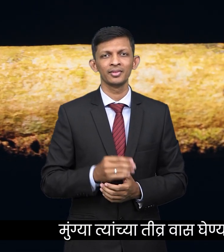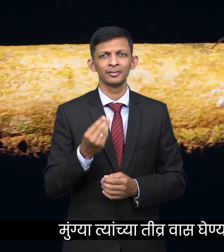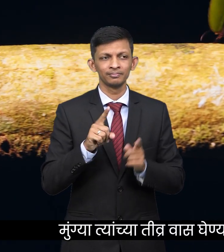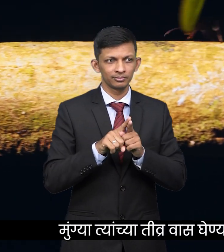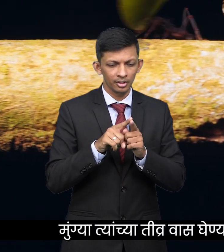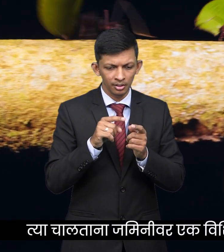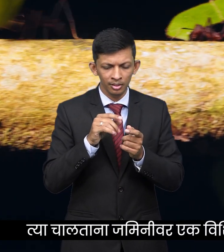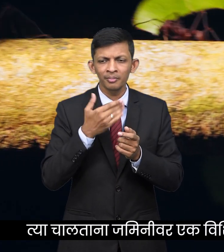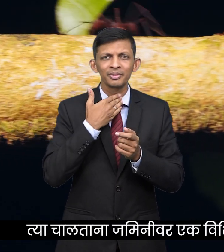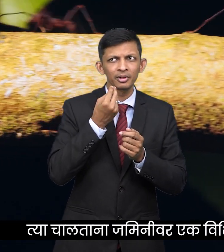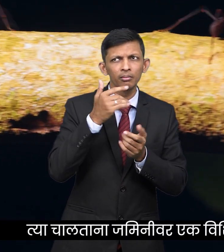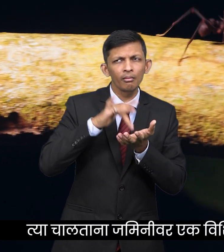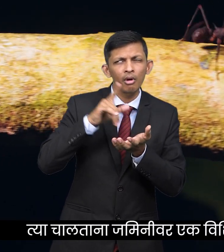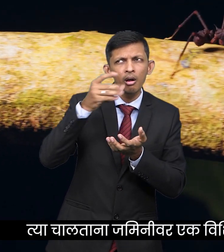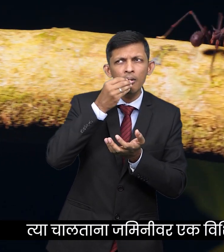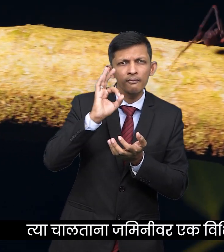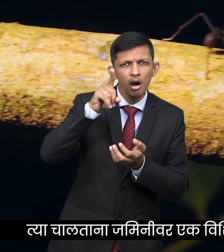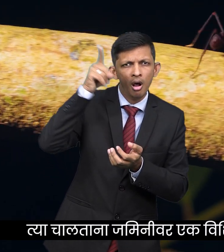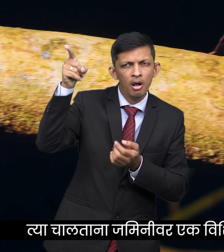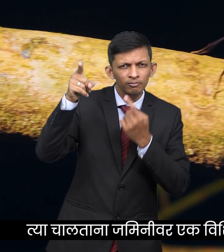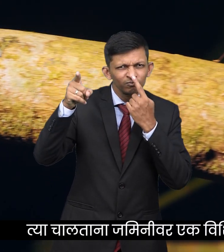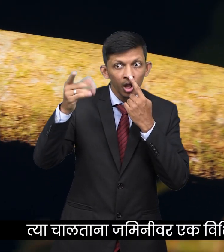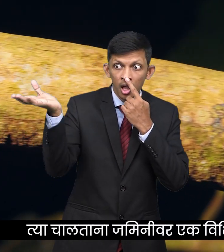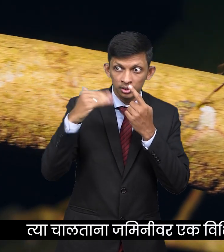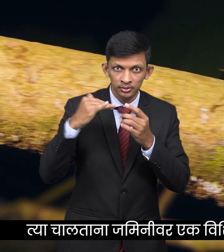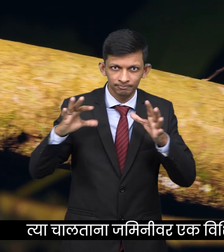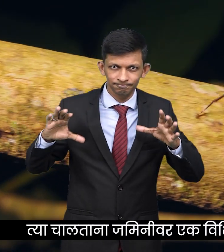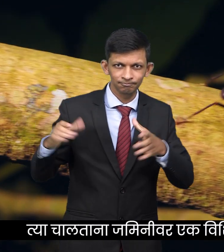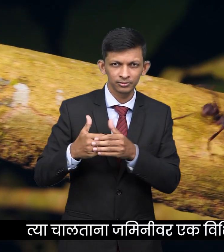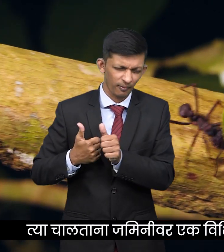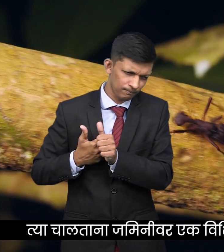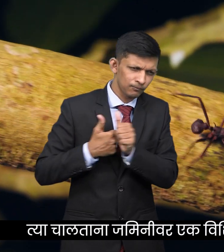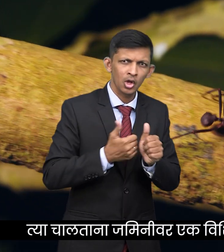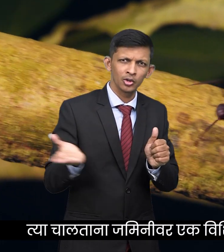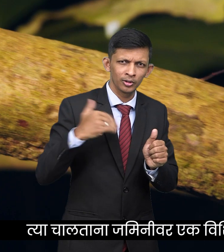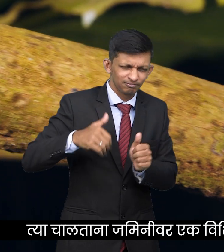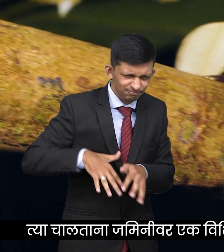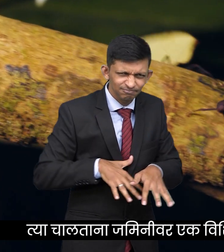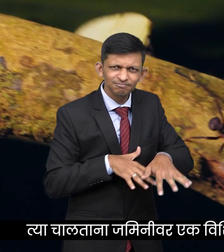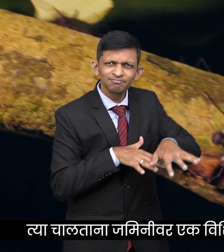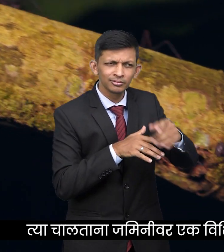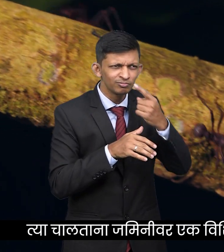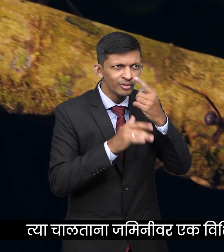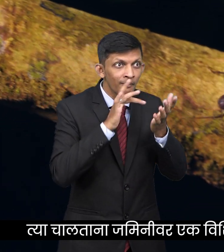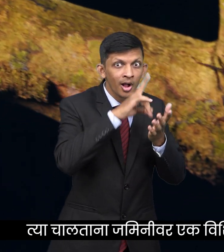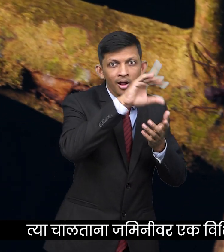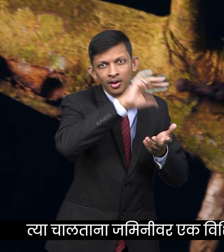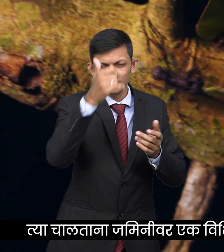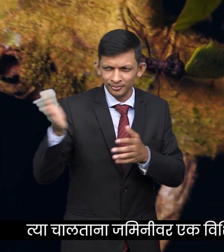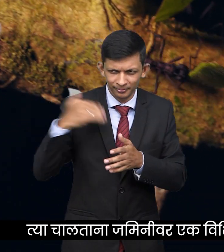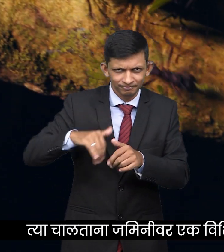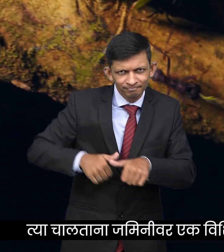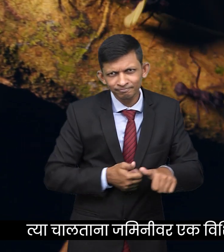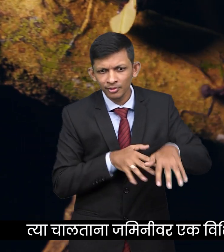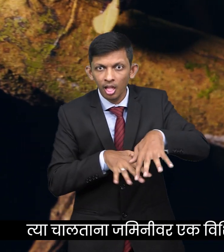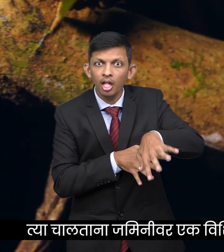मार्ग शोधतात. त्या चालताना जमिनीवर एक विशिष्ट गंध सोडतात, ज्याचा माग इतर मुंग्या